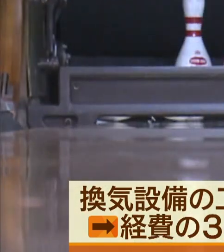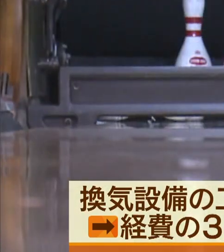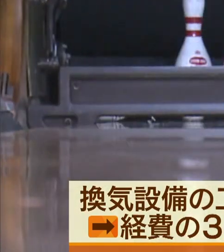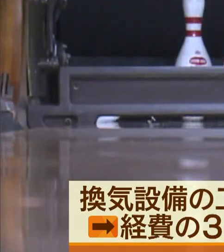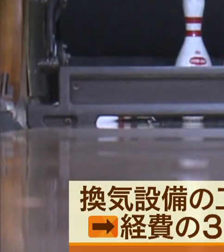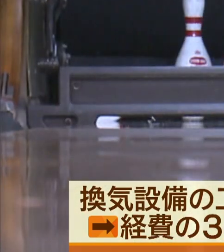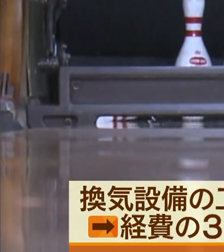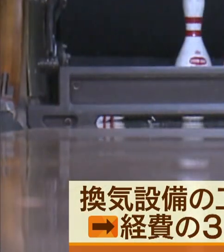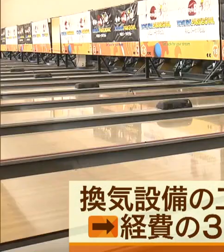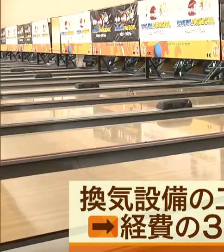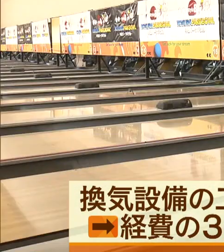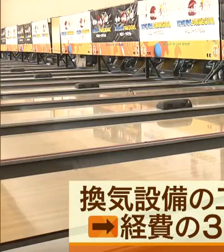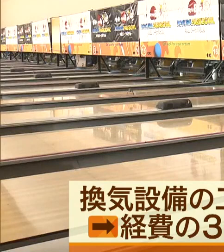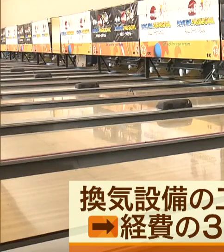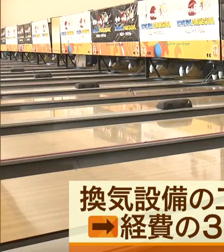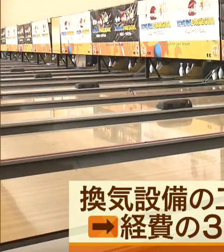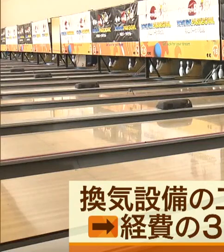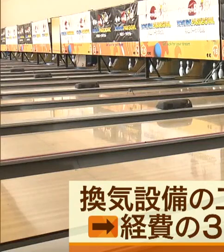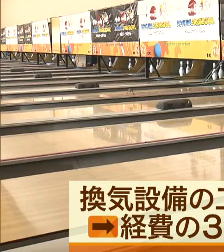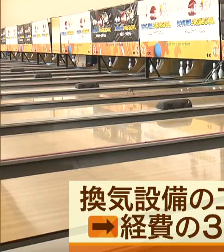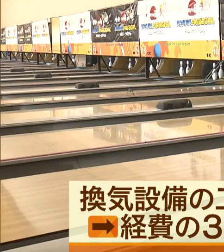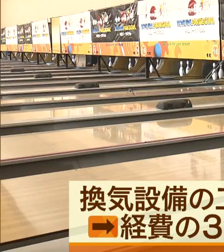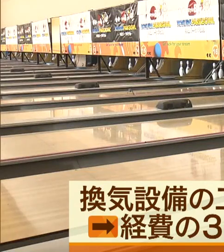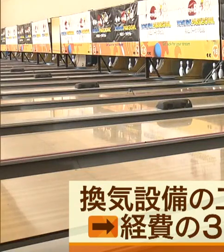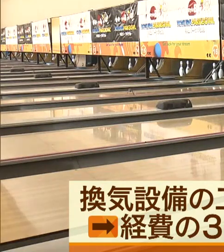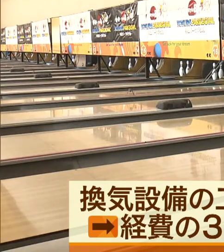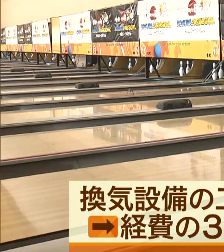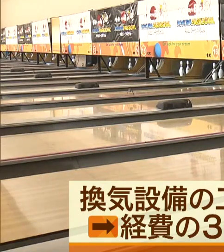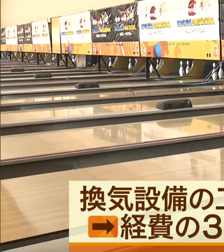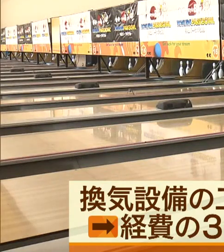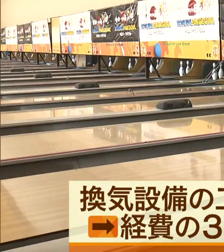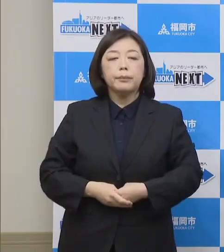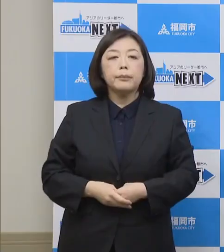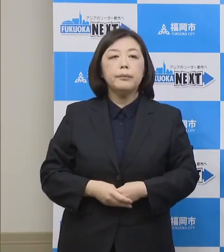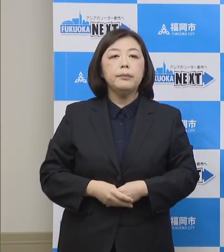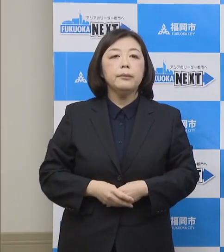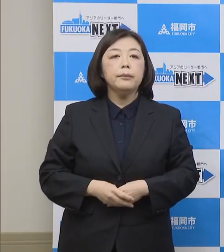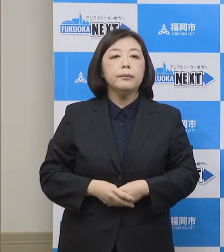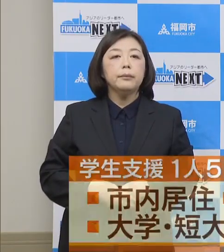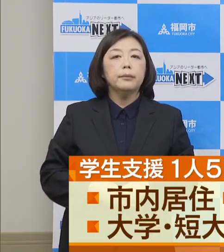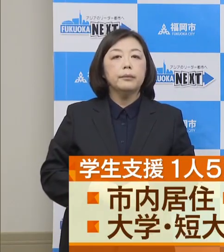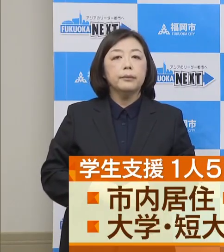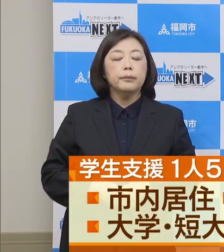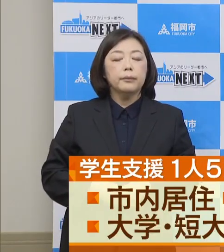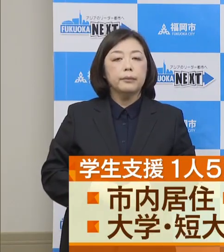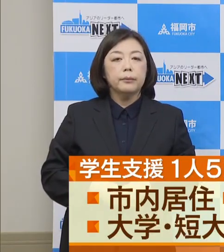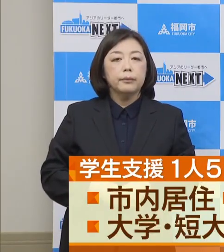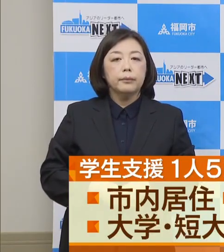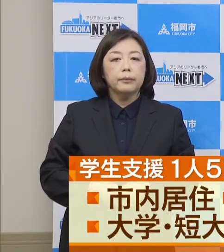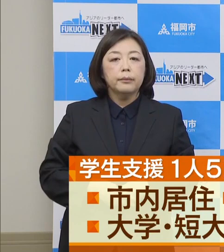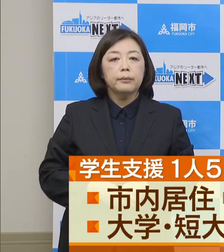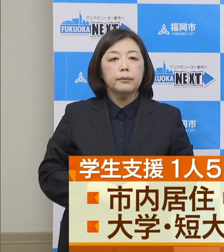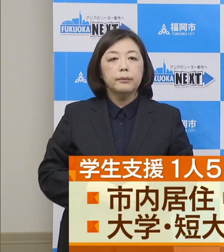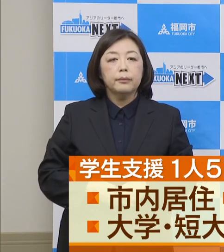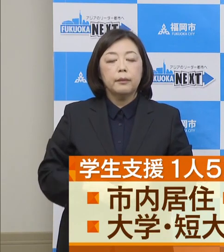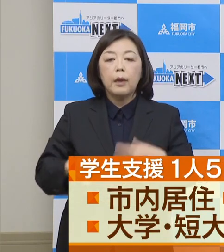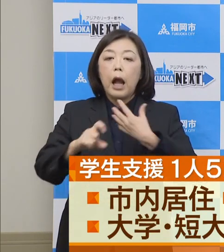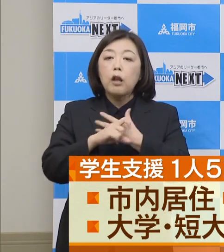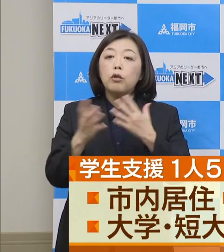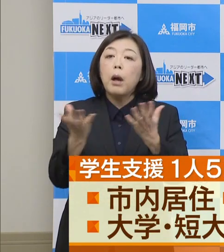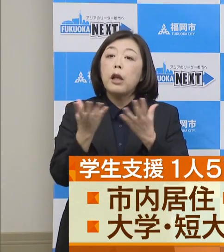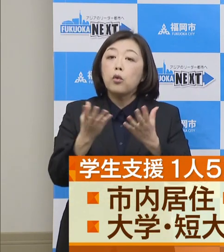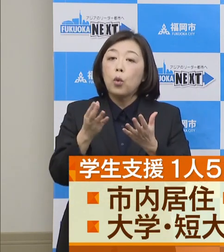などを導入する場合経費の3分の2を支援しますまた経済的に厳しい状況にある